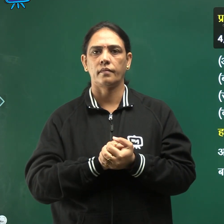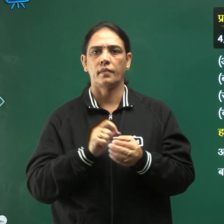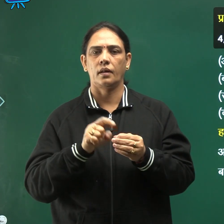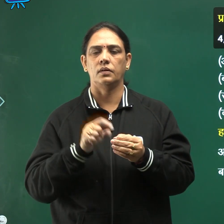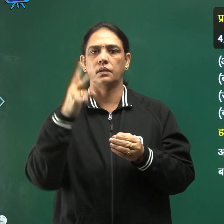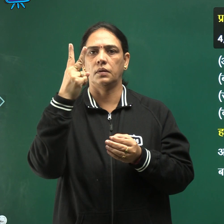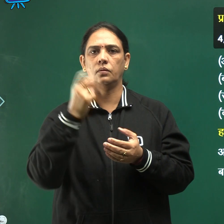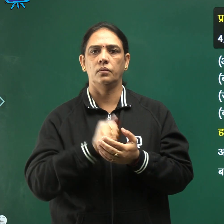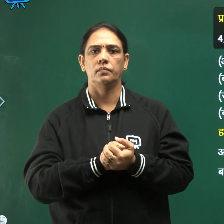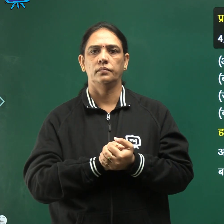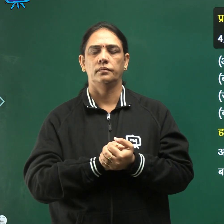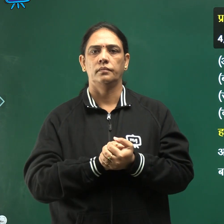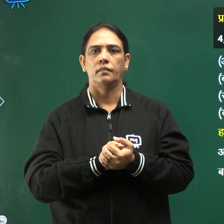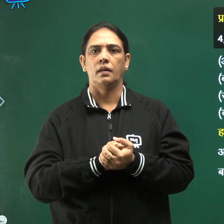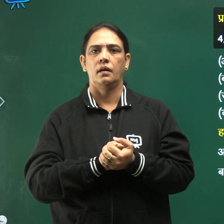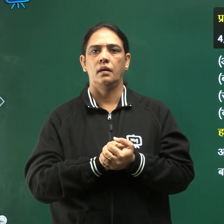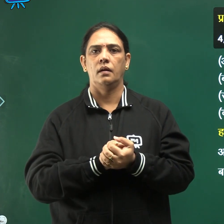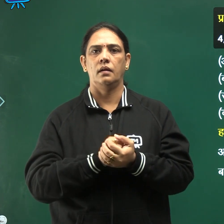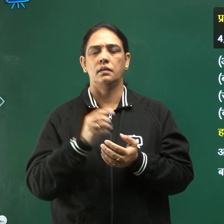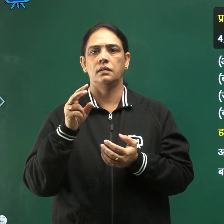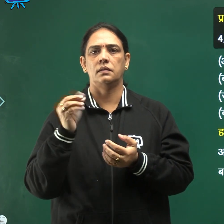प्रश्न नंबर 2, बंटन